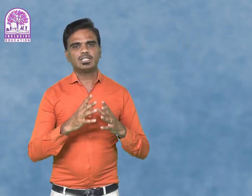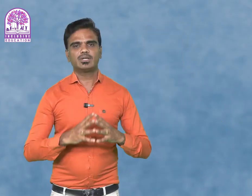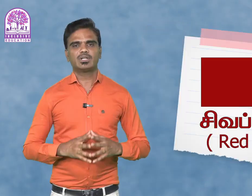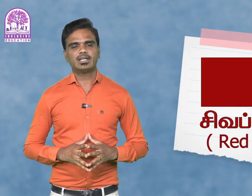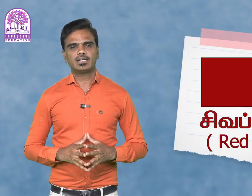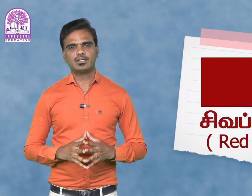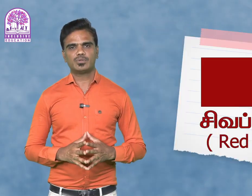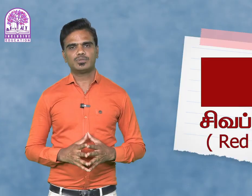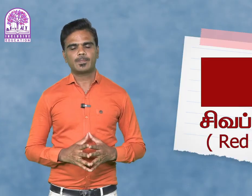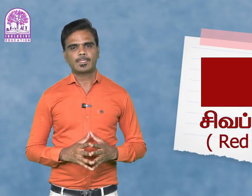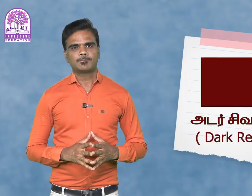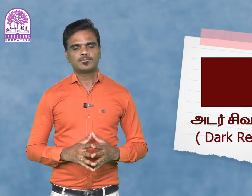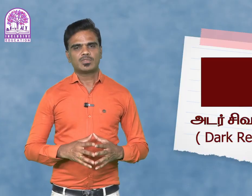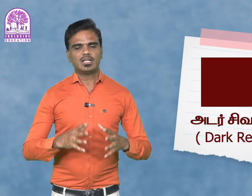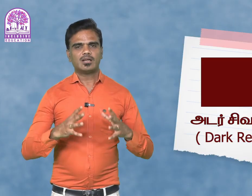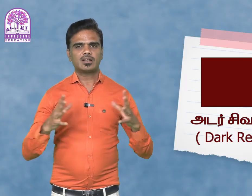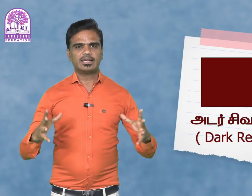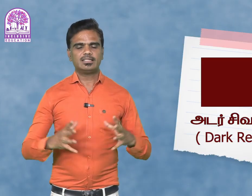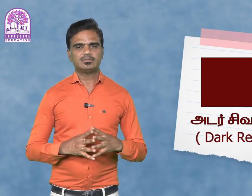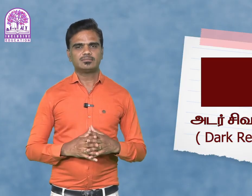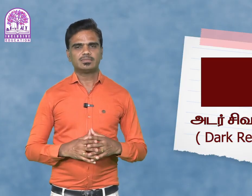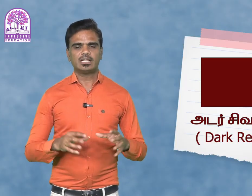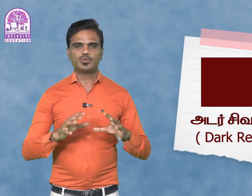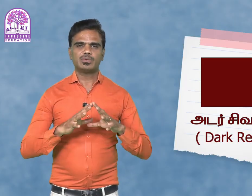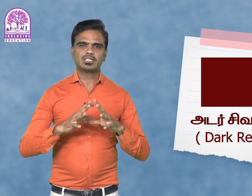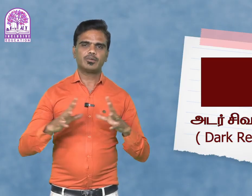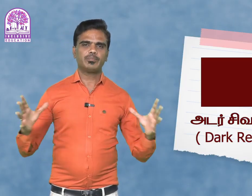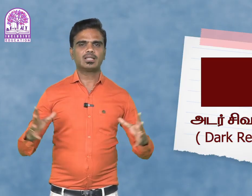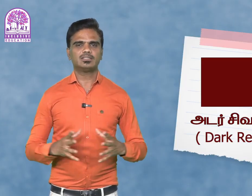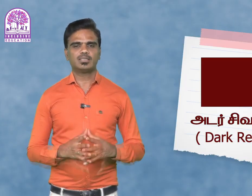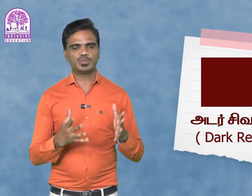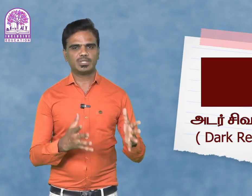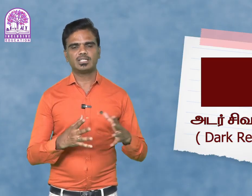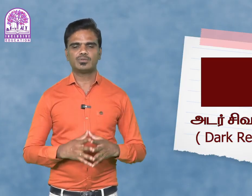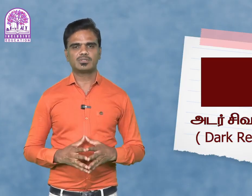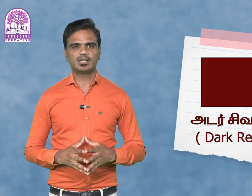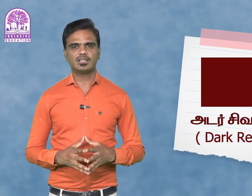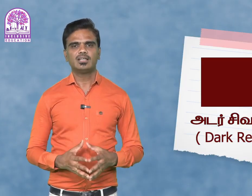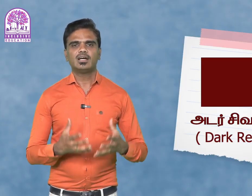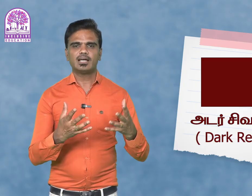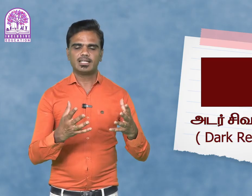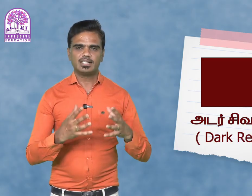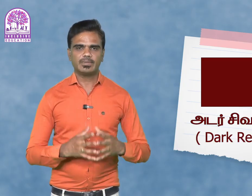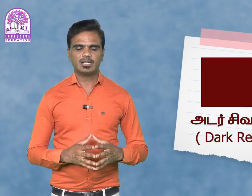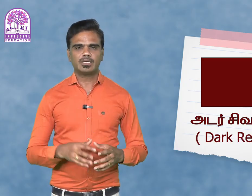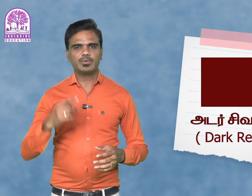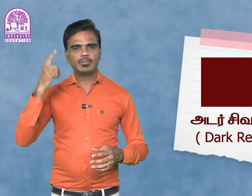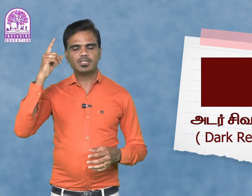நீங்கள் ஒரு ரெட் கலர் சொல்லணும், நல்லா டார்க் ரெட்டு, நல்லா ரொம்ப சிகப்பாக இருக்குது ஒரு துணி ஏதாவது வச்சுக்கோங்களேன், அது எடுங்க அப்படிங்கிறவங்க அப்போ என்ன